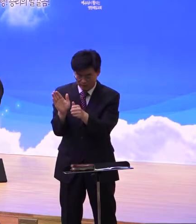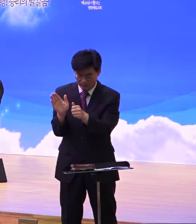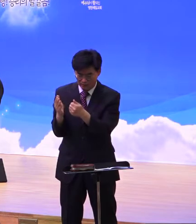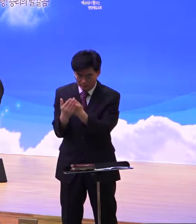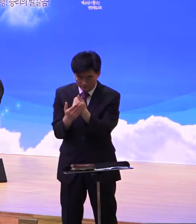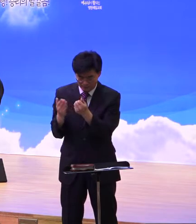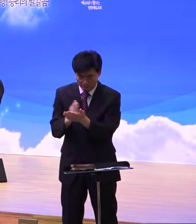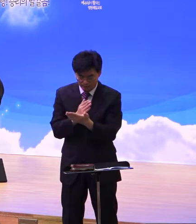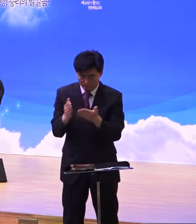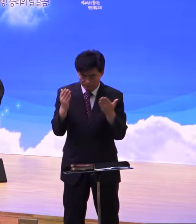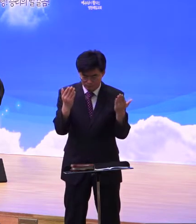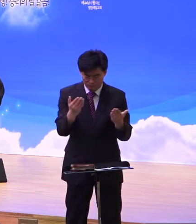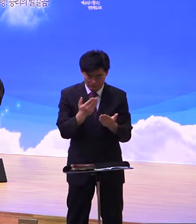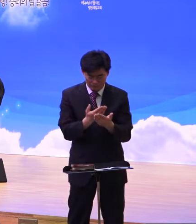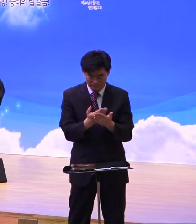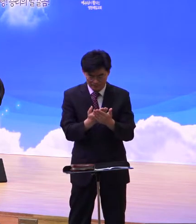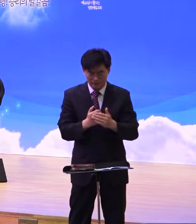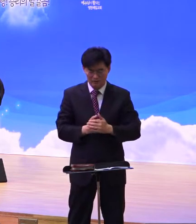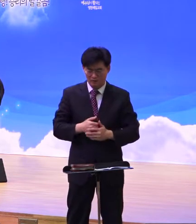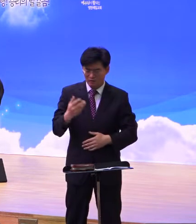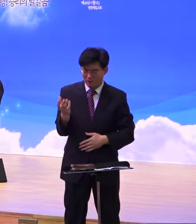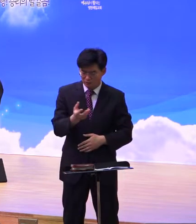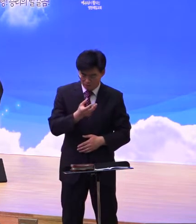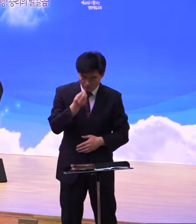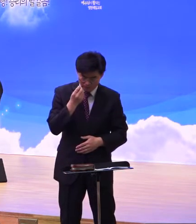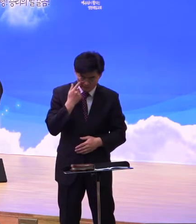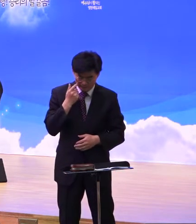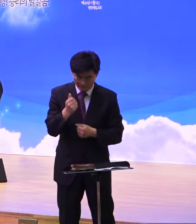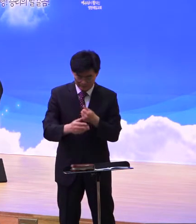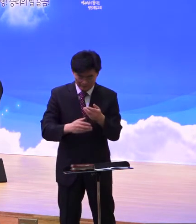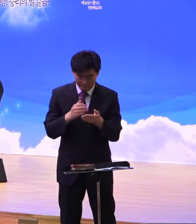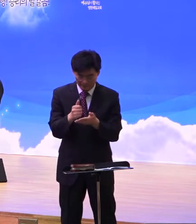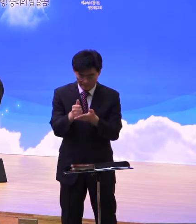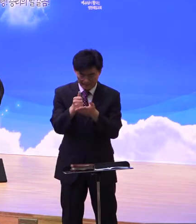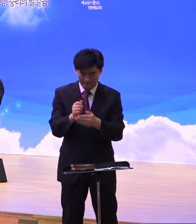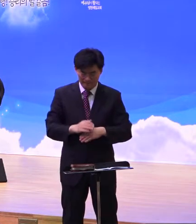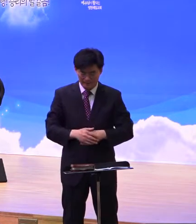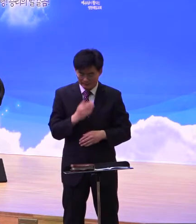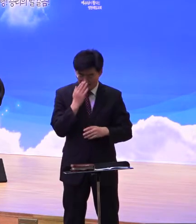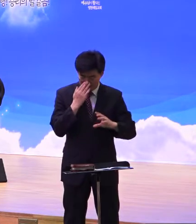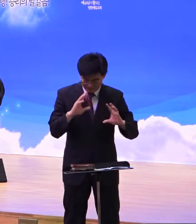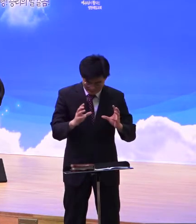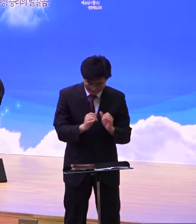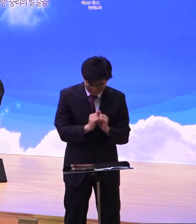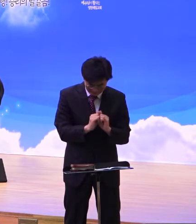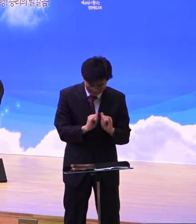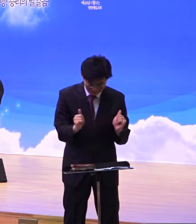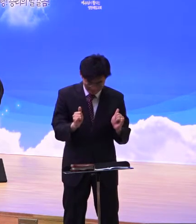생각하게 하시옵소서. 거룩하신 하나님 아버지, 이스라엘